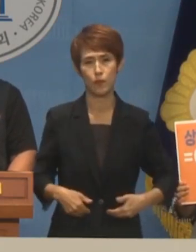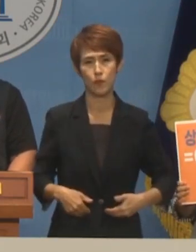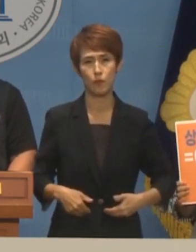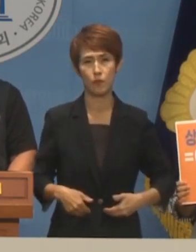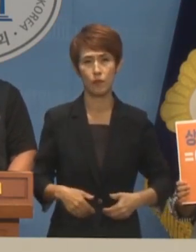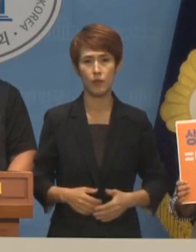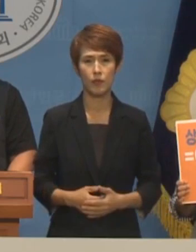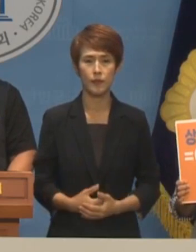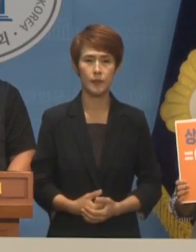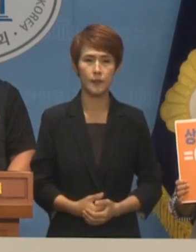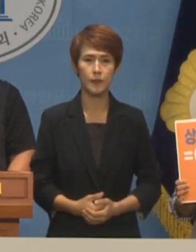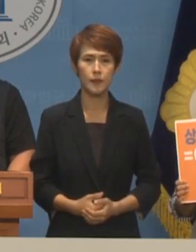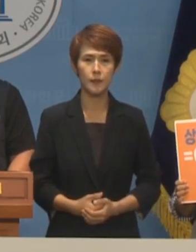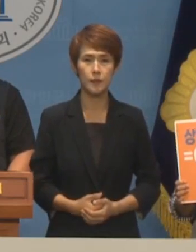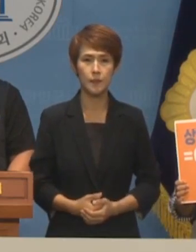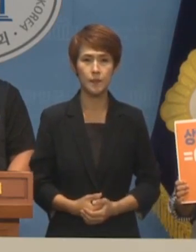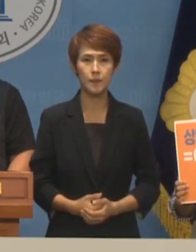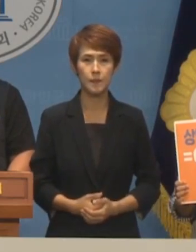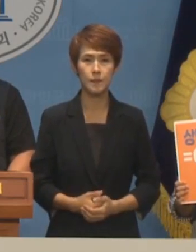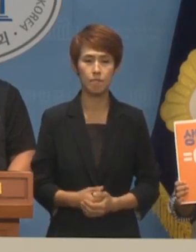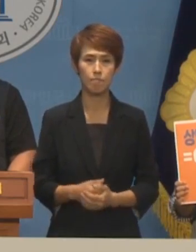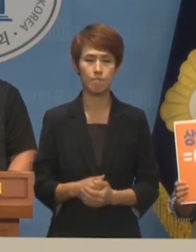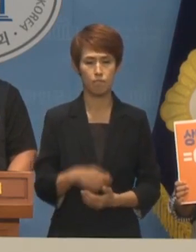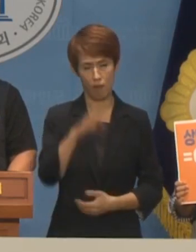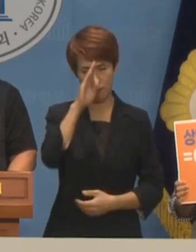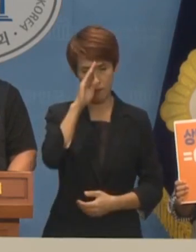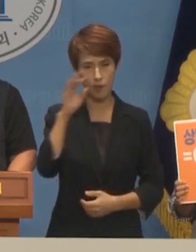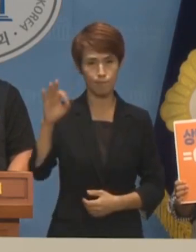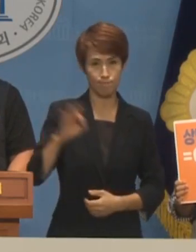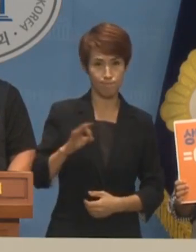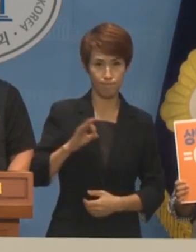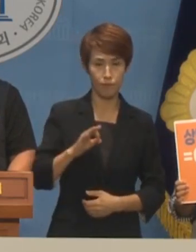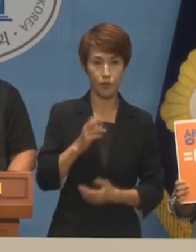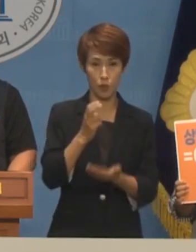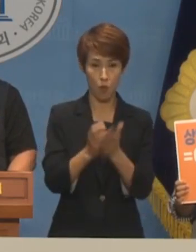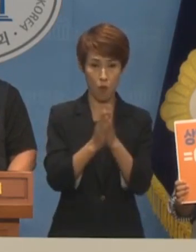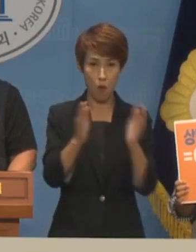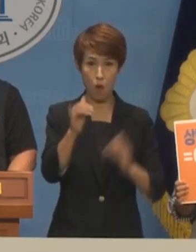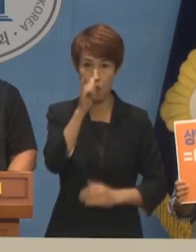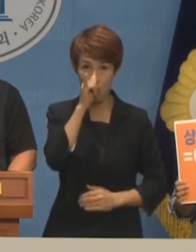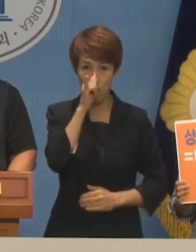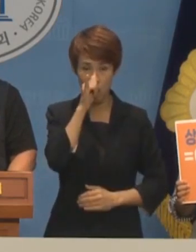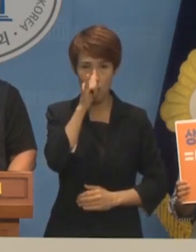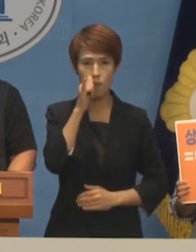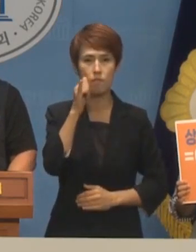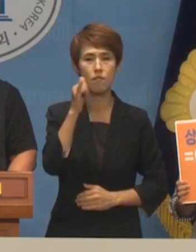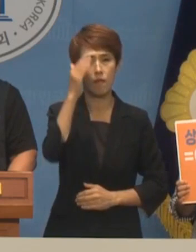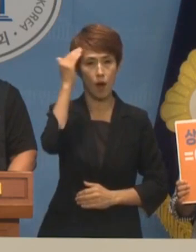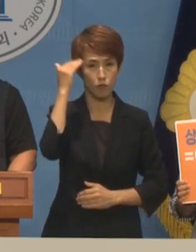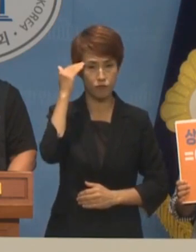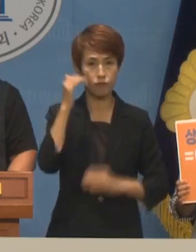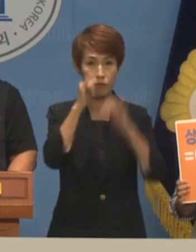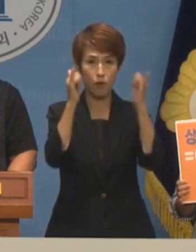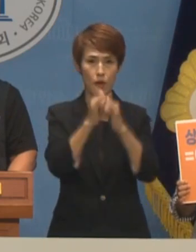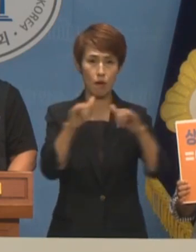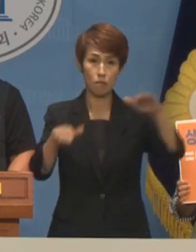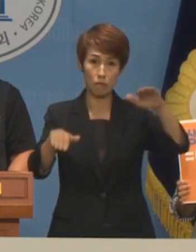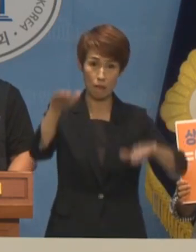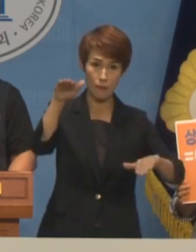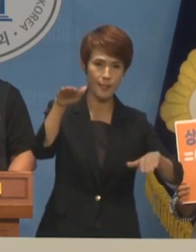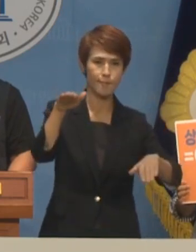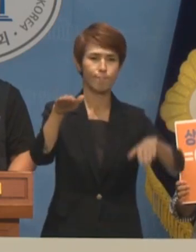시대의 책무입니다. 상병급여 제도를 시행하게 되면 이 사회의 격차 해소에 많은 도움이